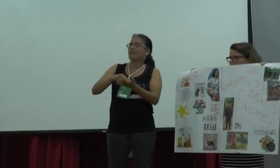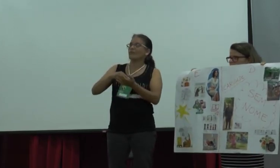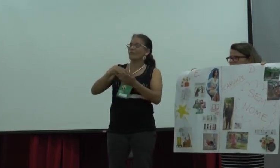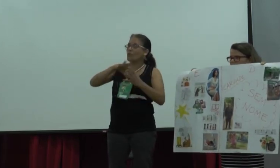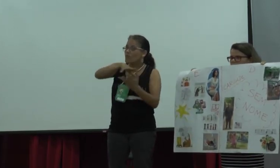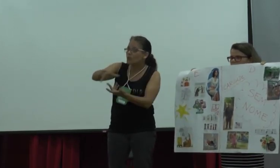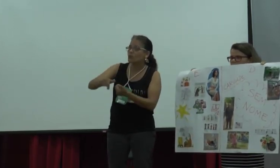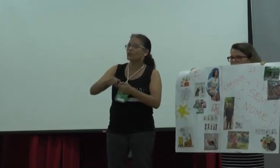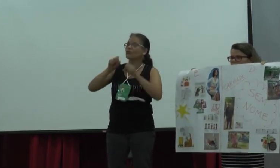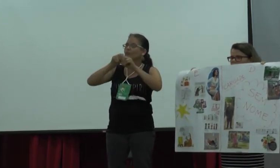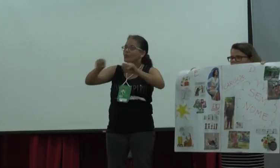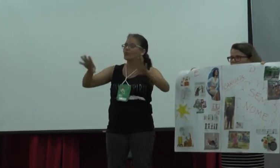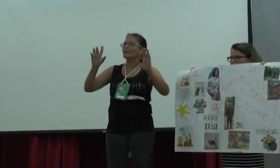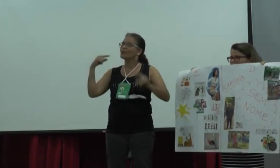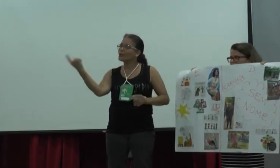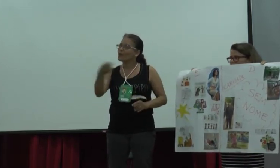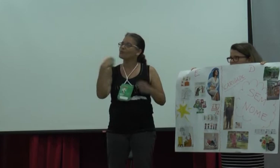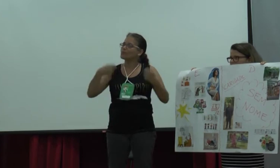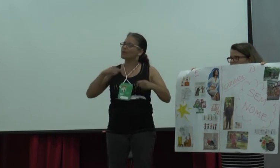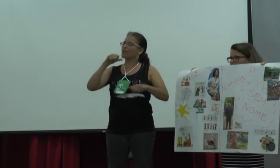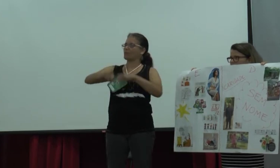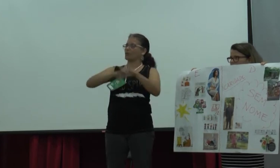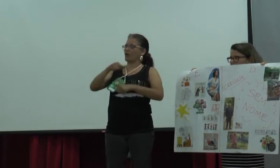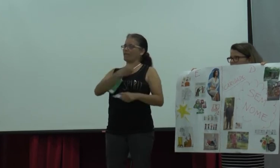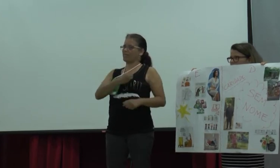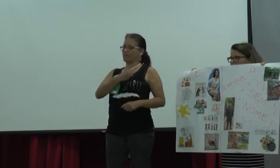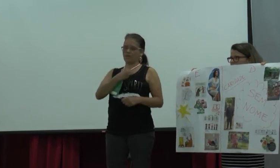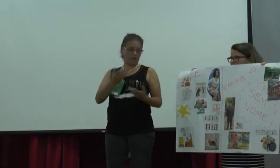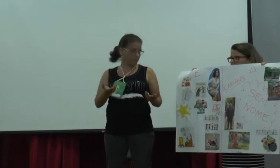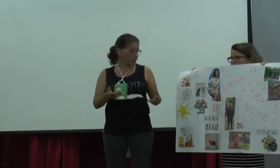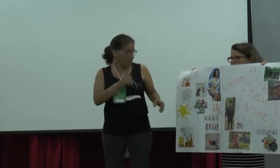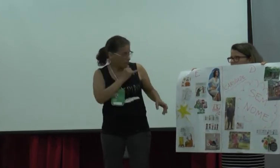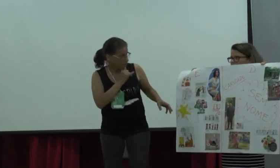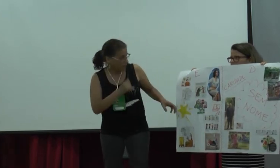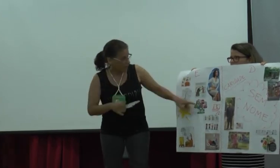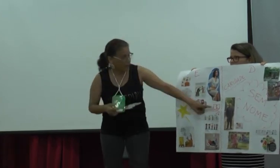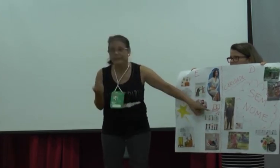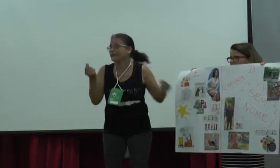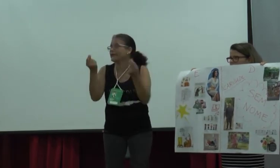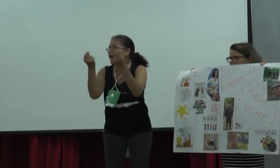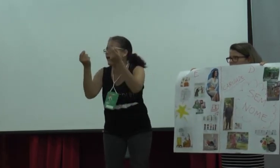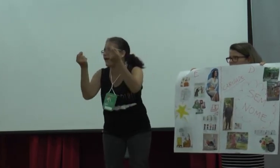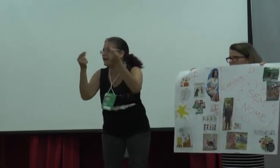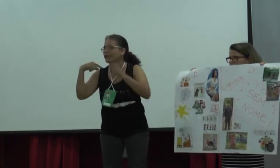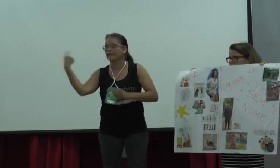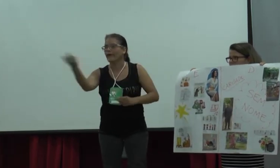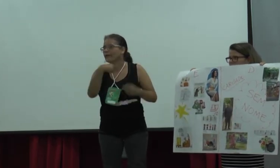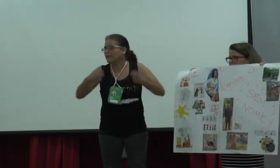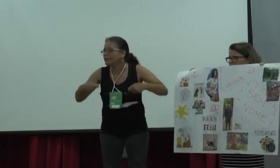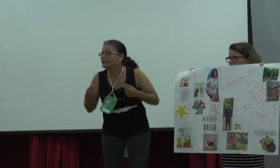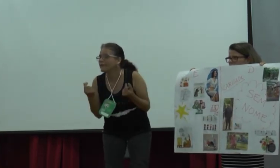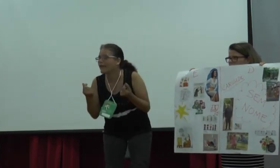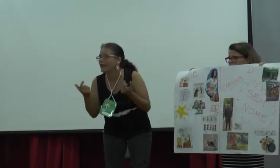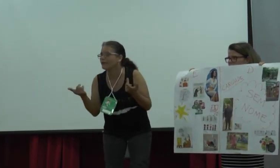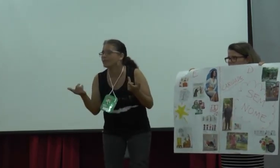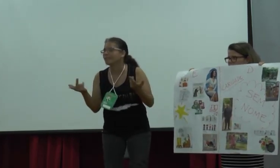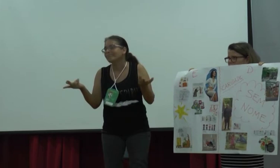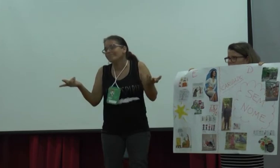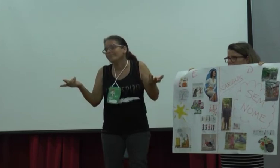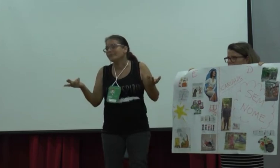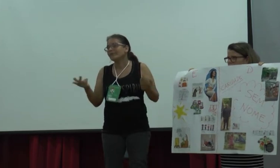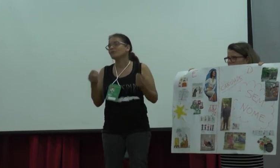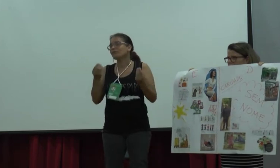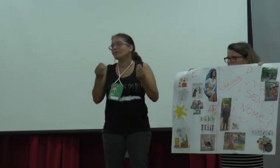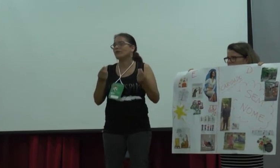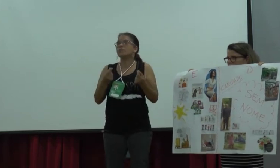nos ensinou, né? Ele veio ao mundo para ensinar, a nos ensinar a mudar as nossas vidas. Né? A